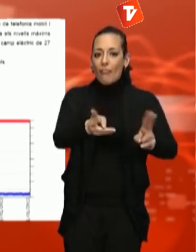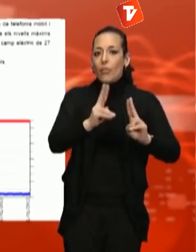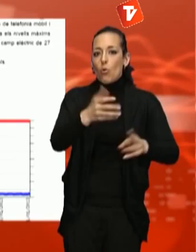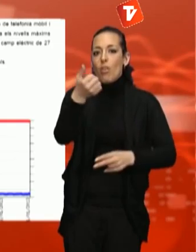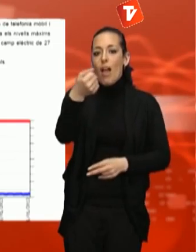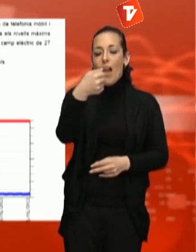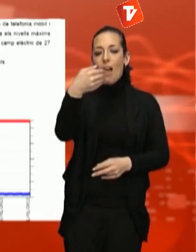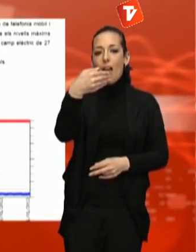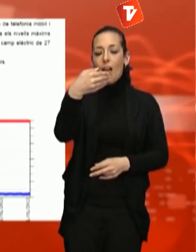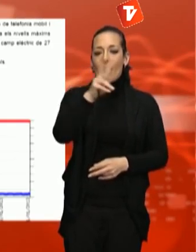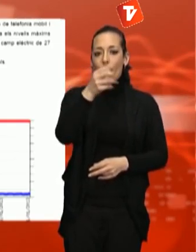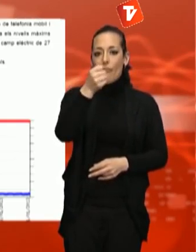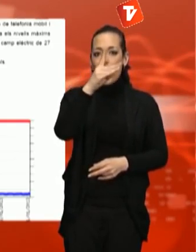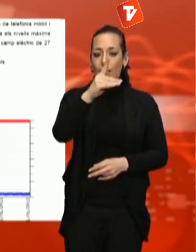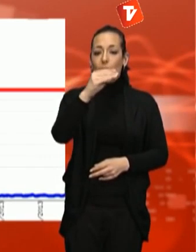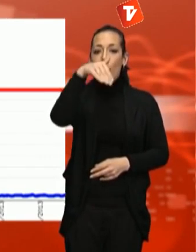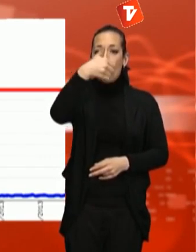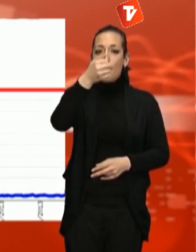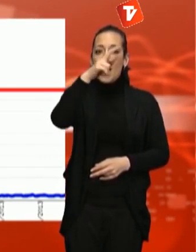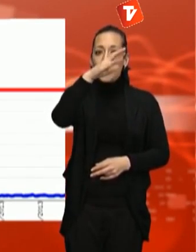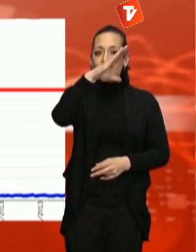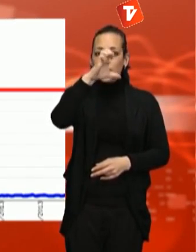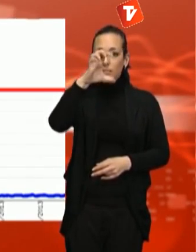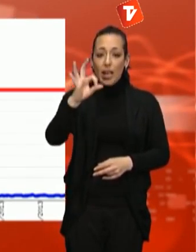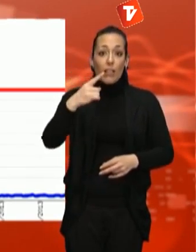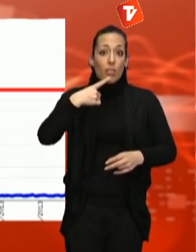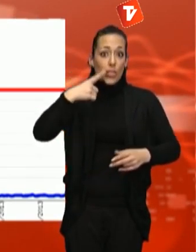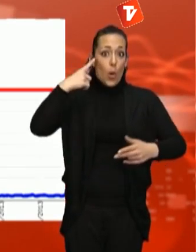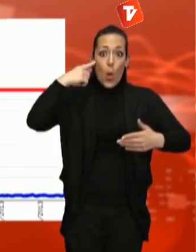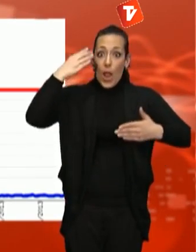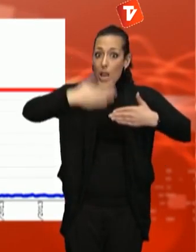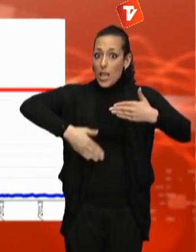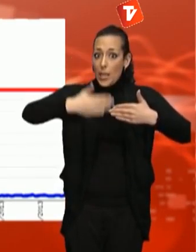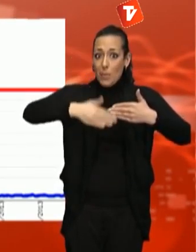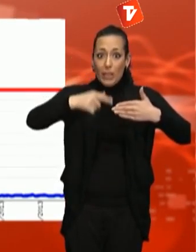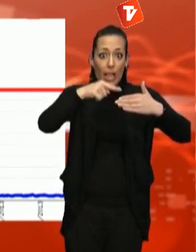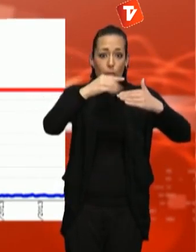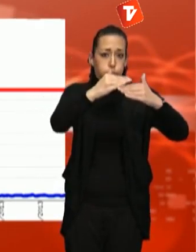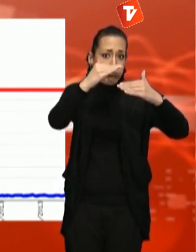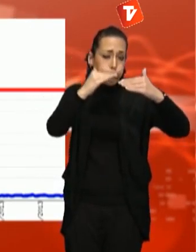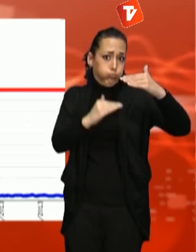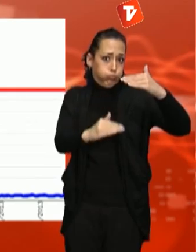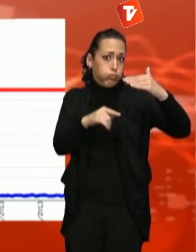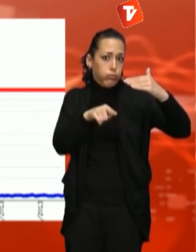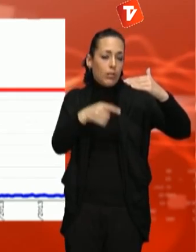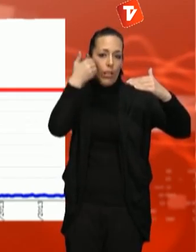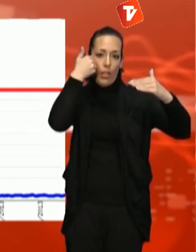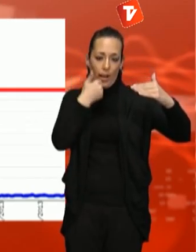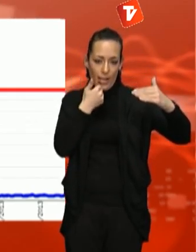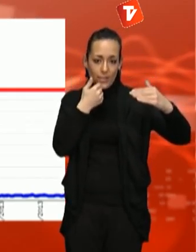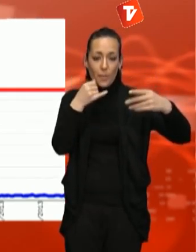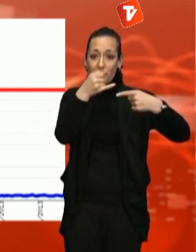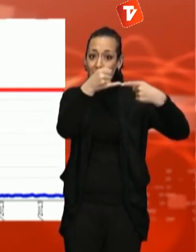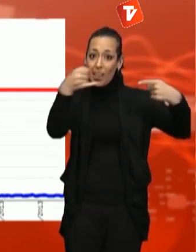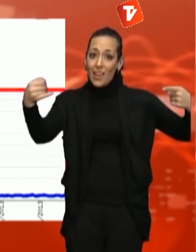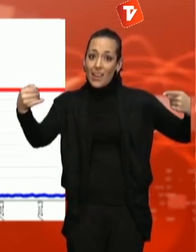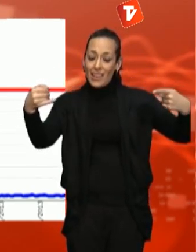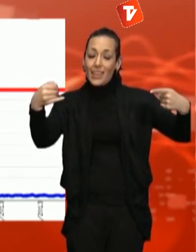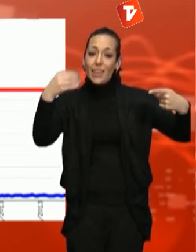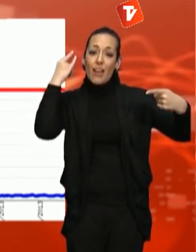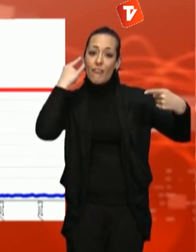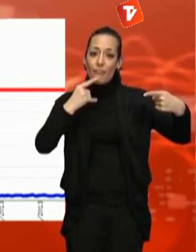uns nivells molt inferiors als límits establerts. La línia vermella marca els 27 pols per metre per mesos. La línia blava indica els nivells d'emissió de